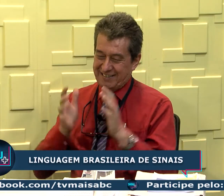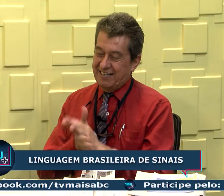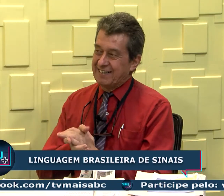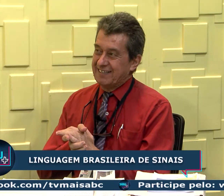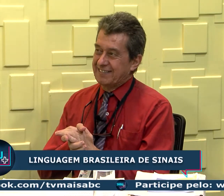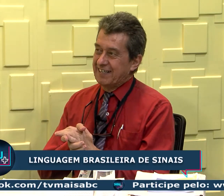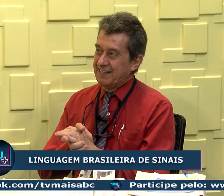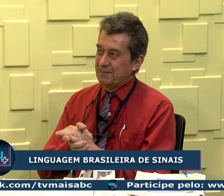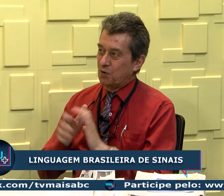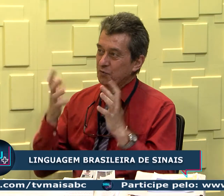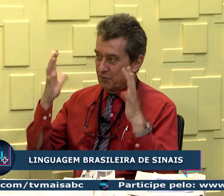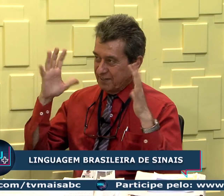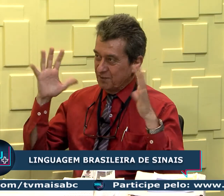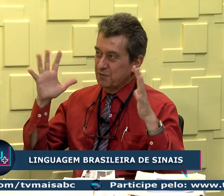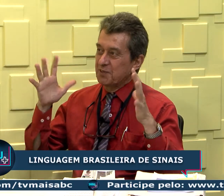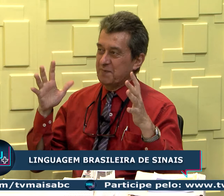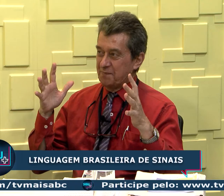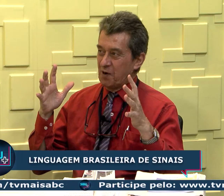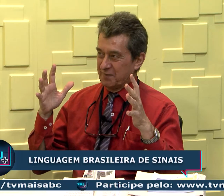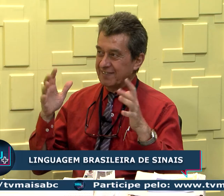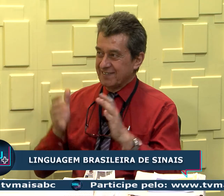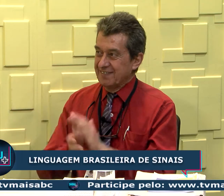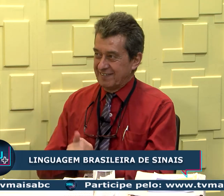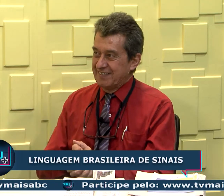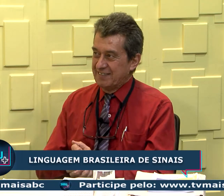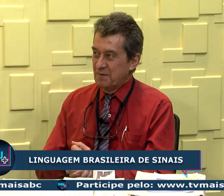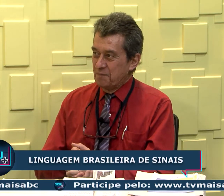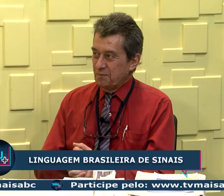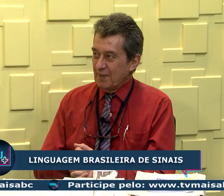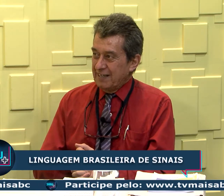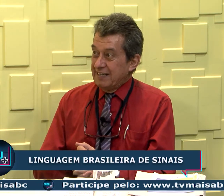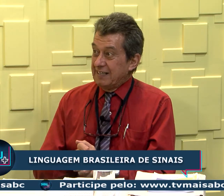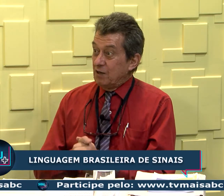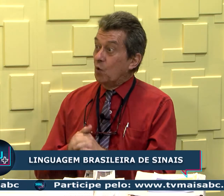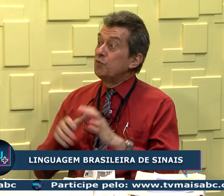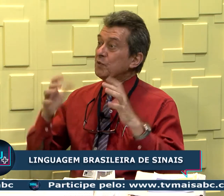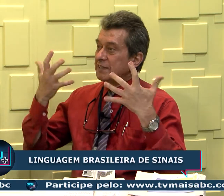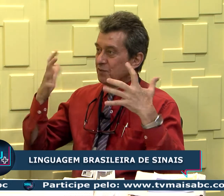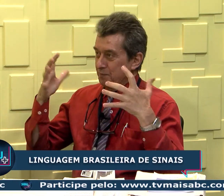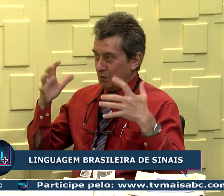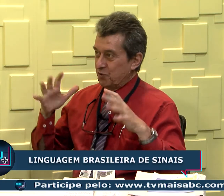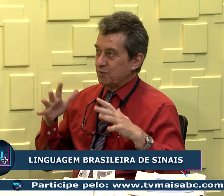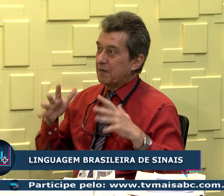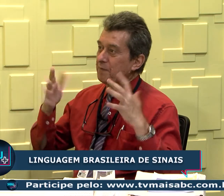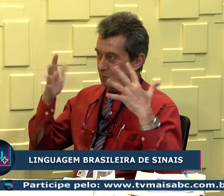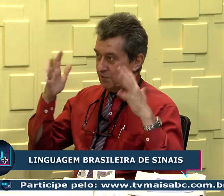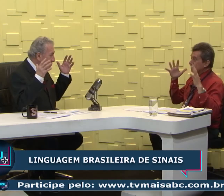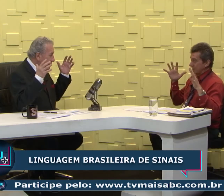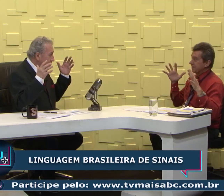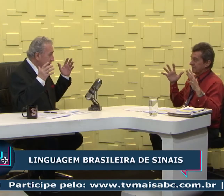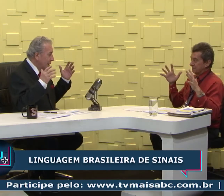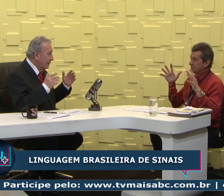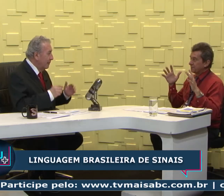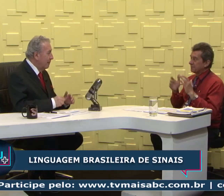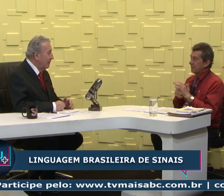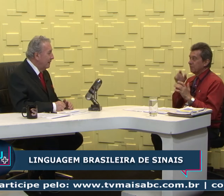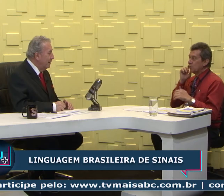nessa configuração de mãos para palmas né e como é configuração de mãos atadas rossi só assim tá aí o